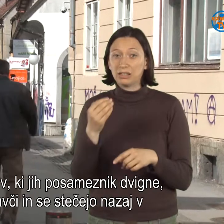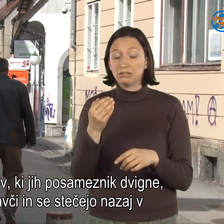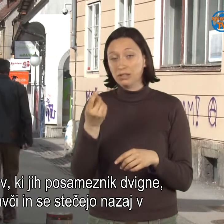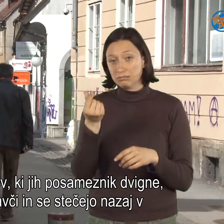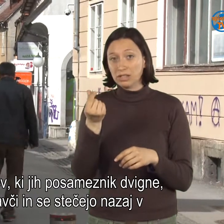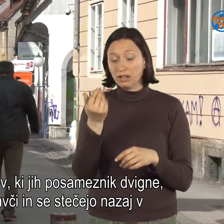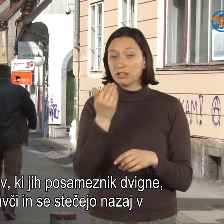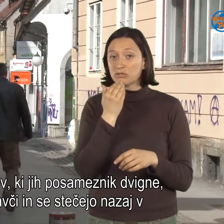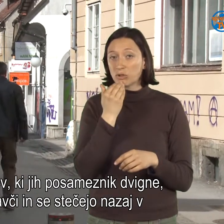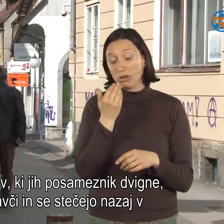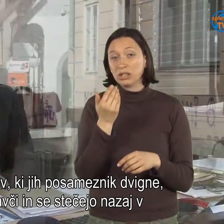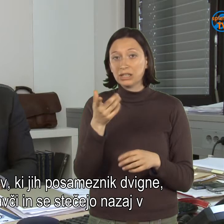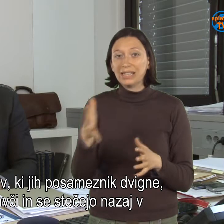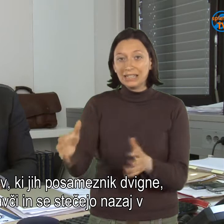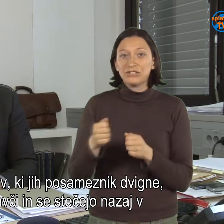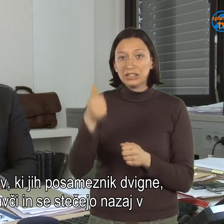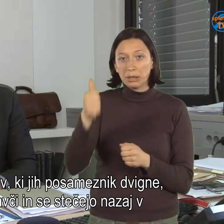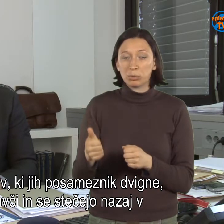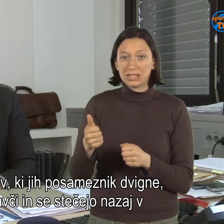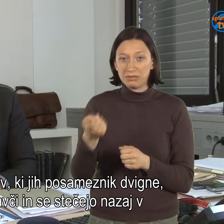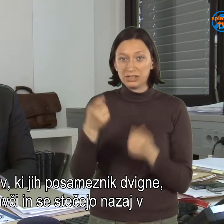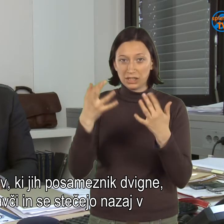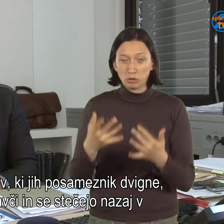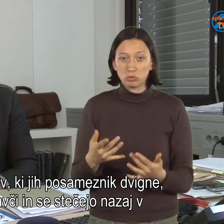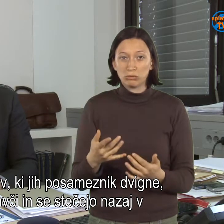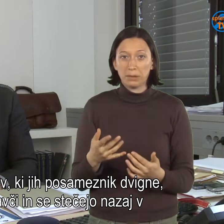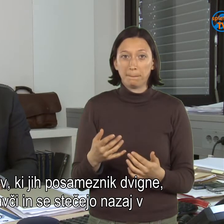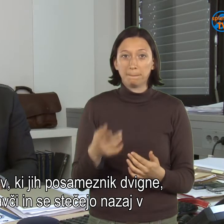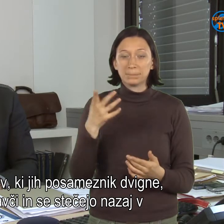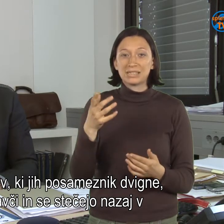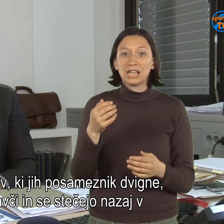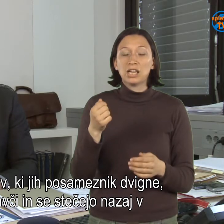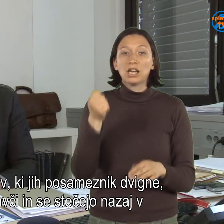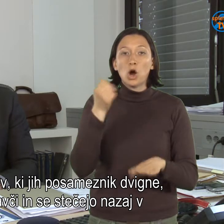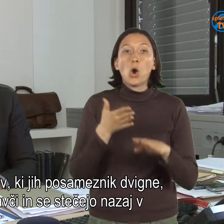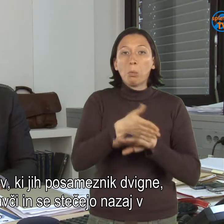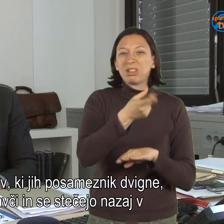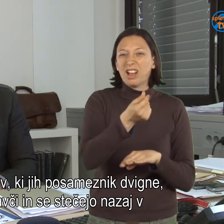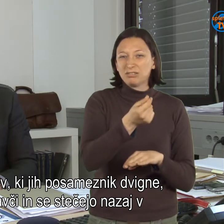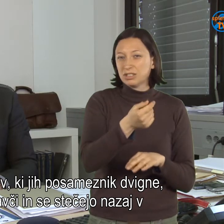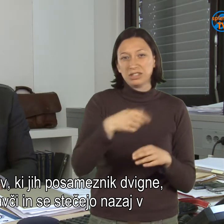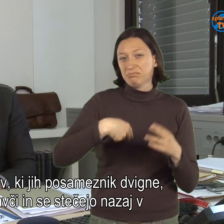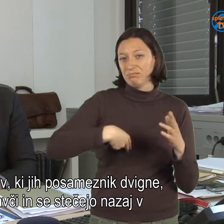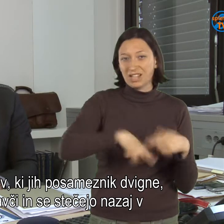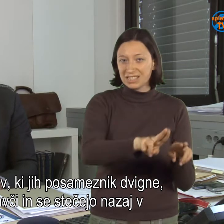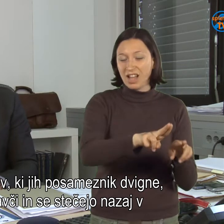sredstev, ki jih dvigne posameznik, se obdavči in se